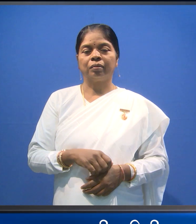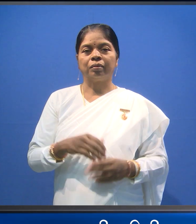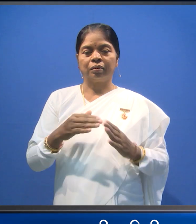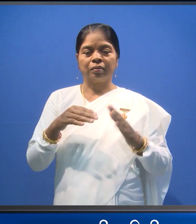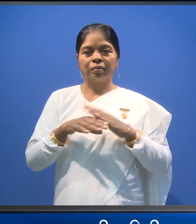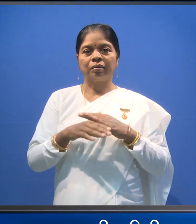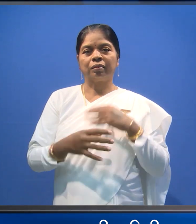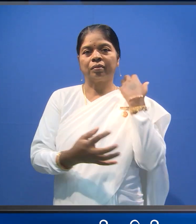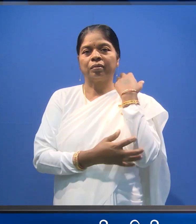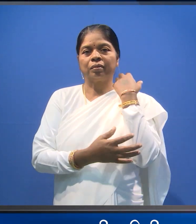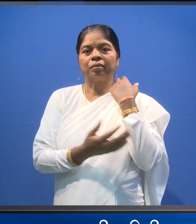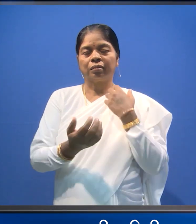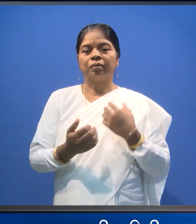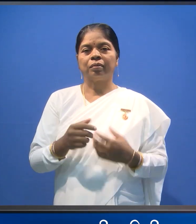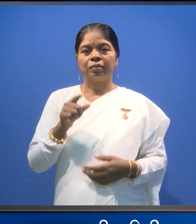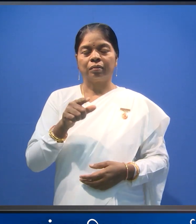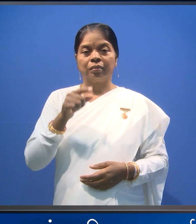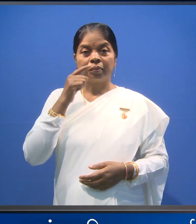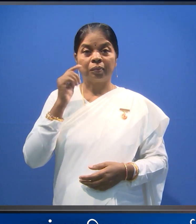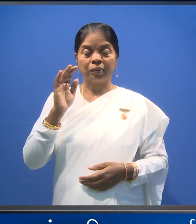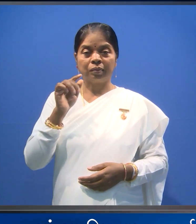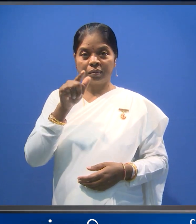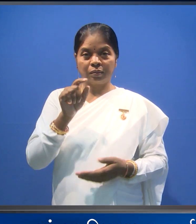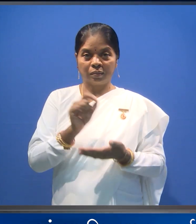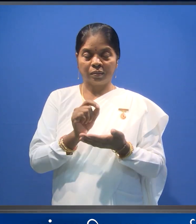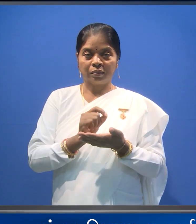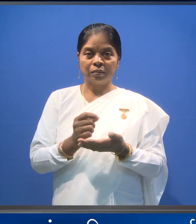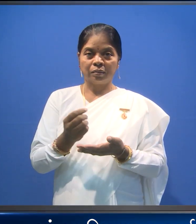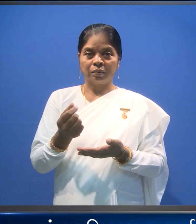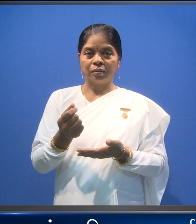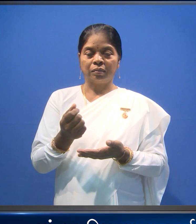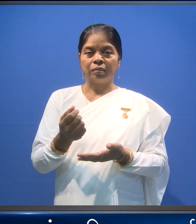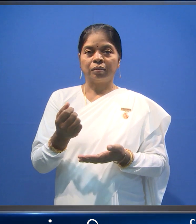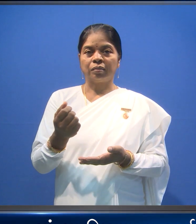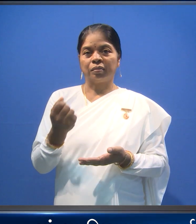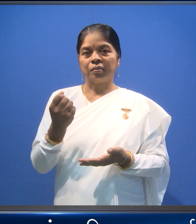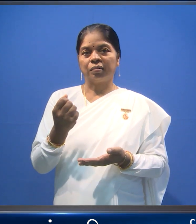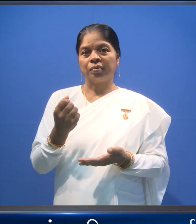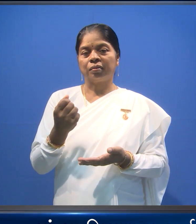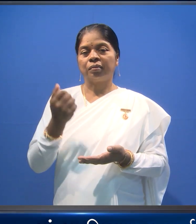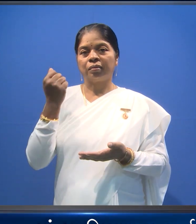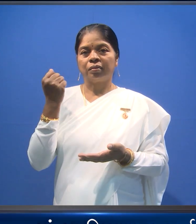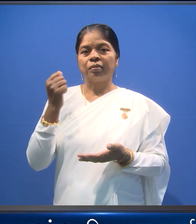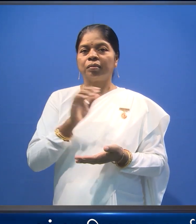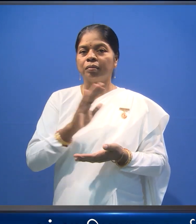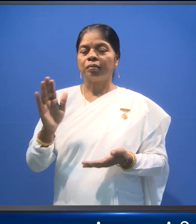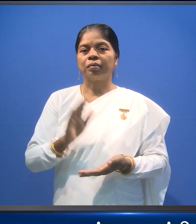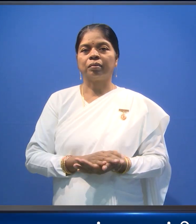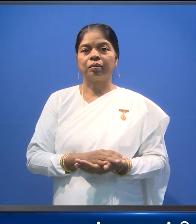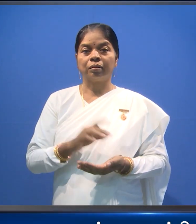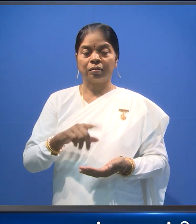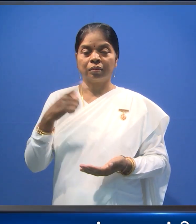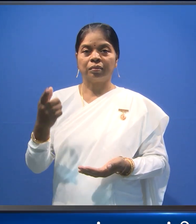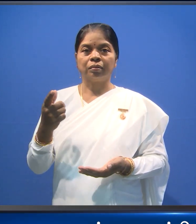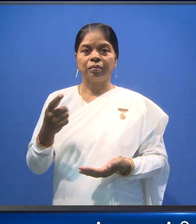घरची गरिबी असल्यामुळे त्यांचे पिता त्यांच्या शिक्षणाचा खर्च पेलण्यास समर्थ नव्हते.